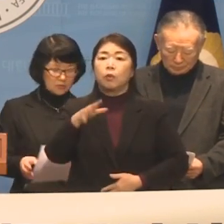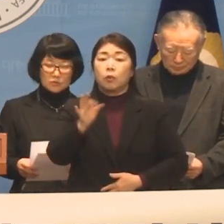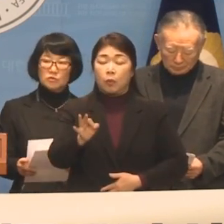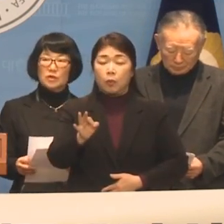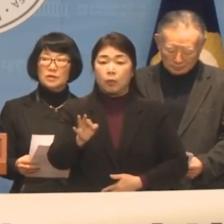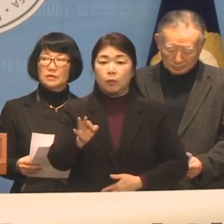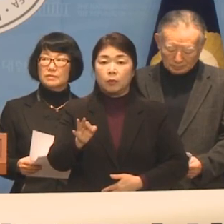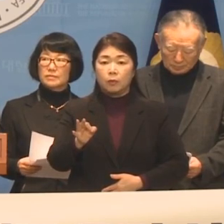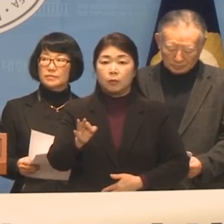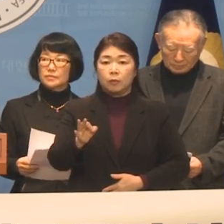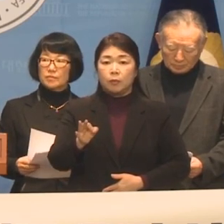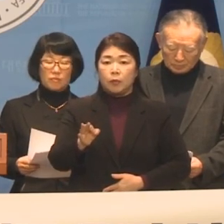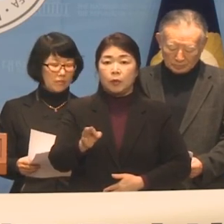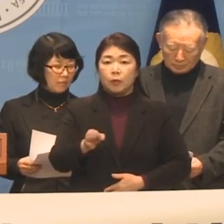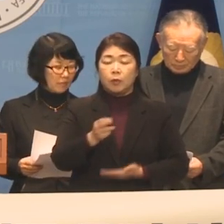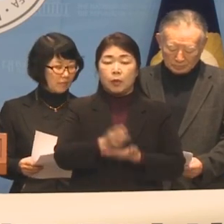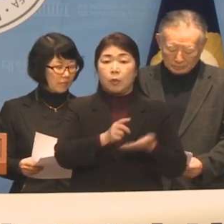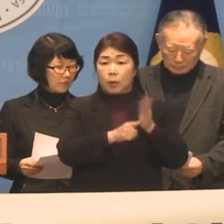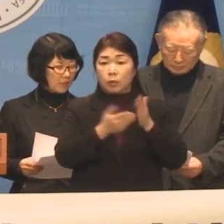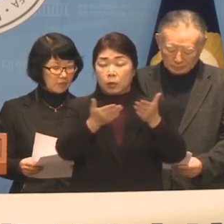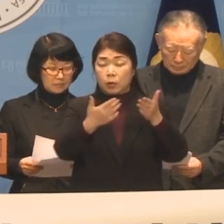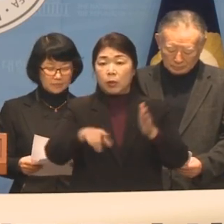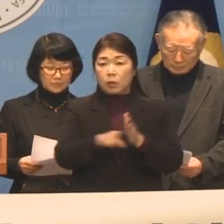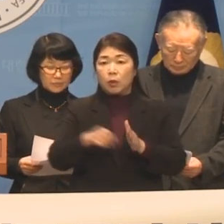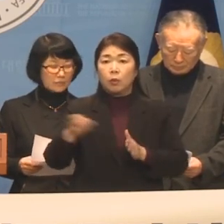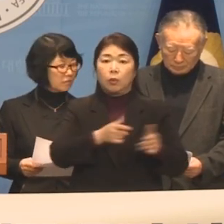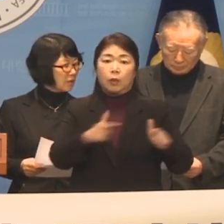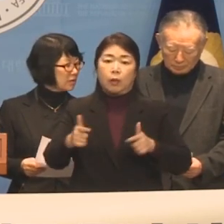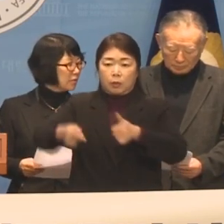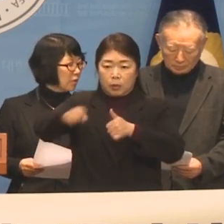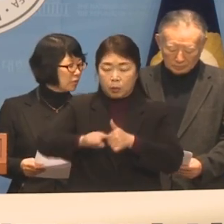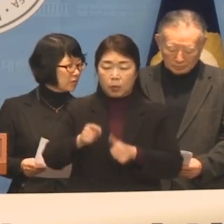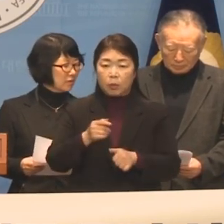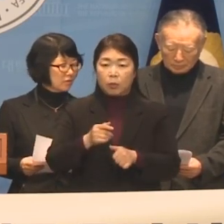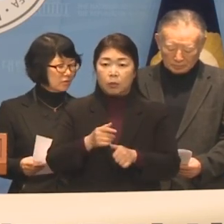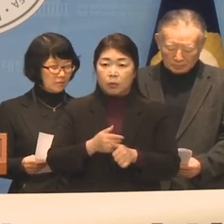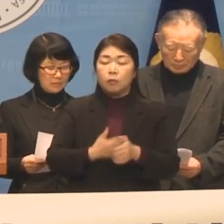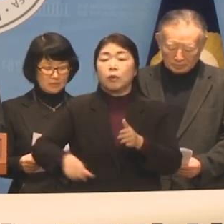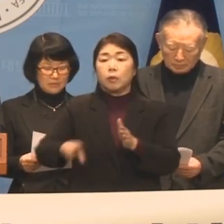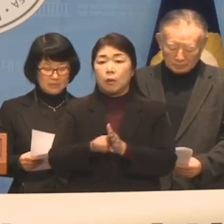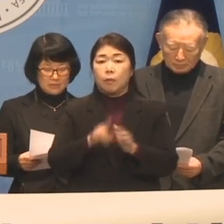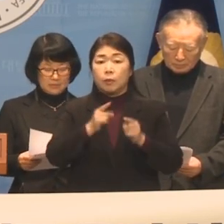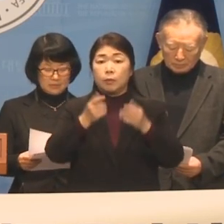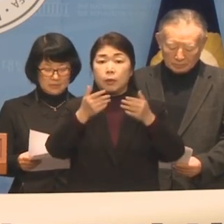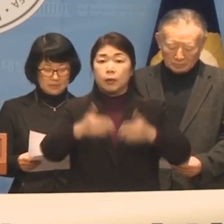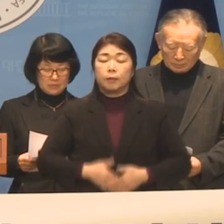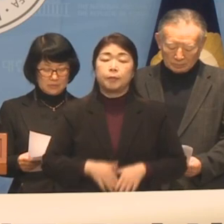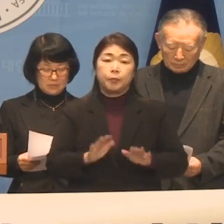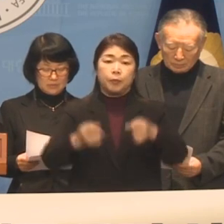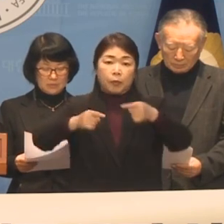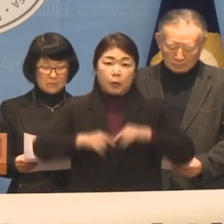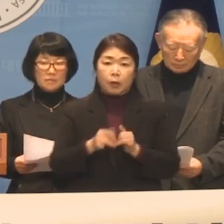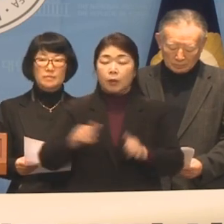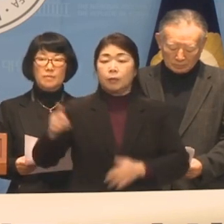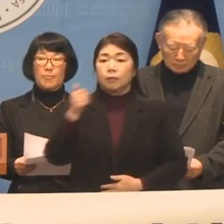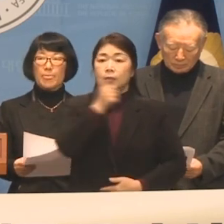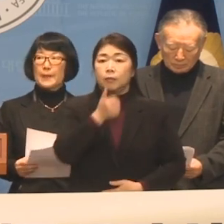하는 것을 촉구하기 위한 기자회견입니다. 오늘 이 모임에 참여하신 분들을 먼저